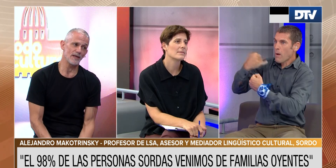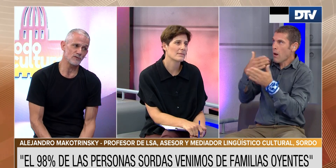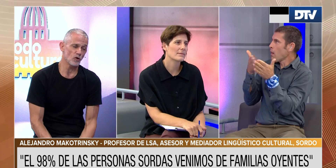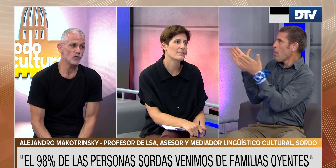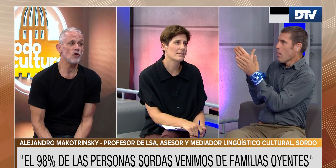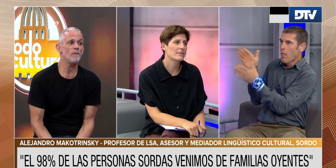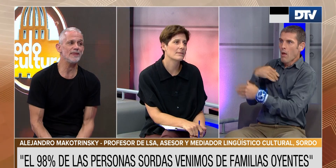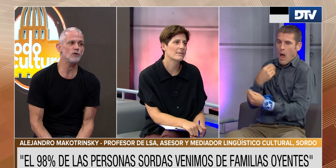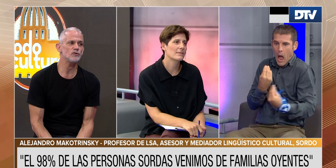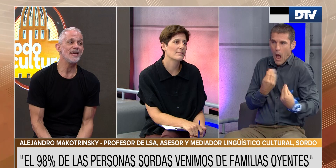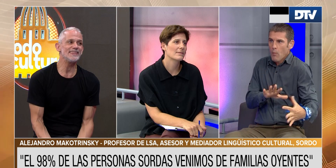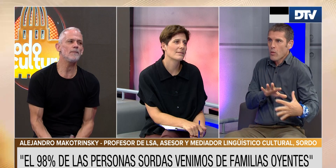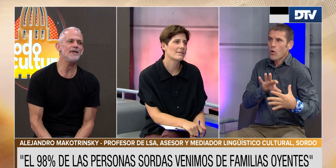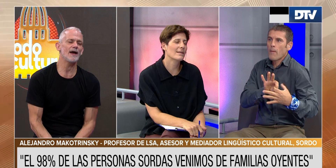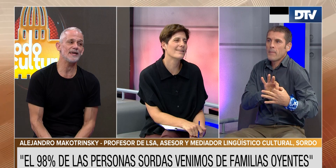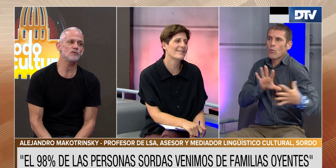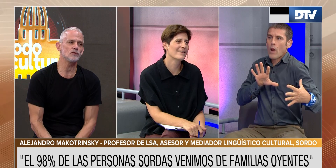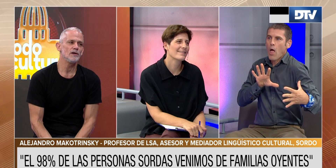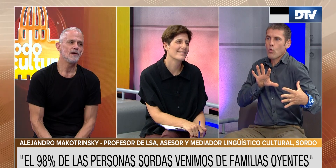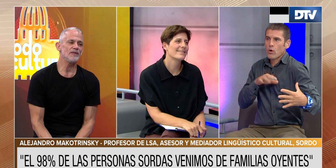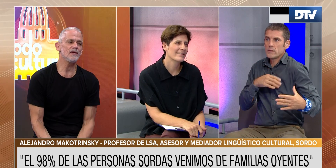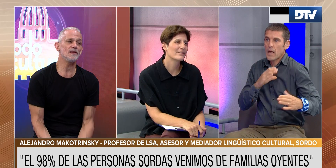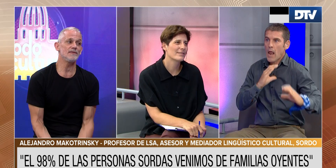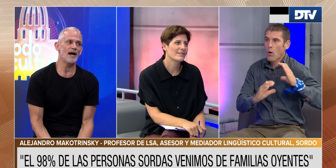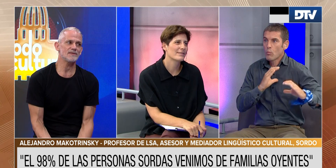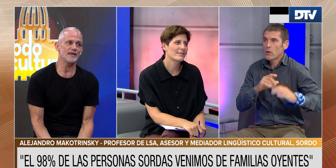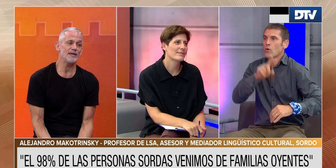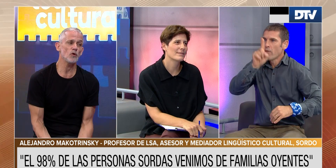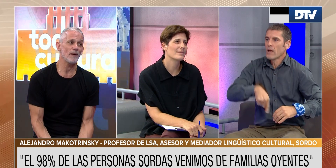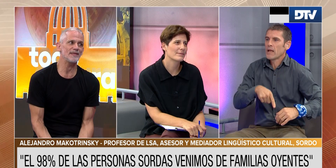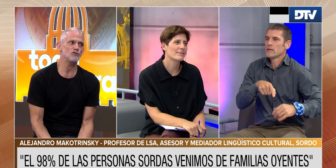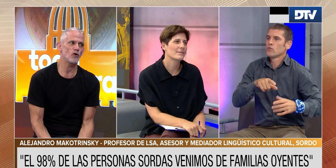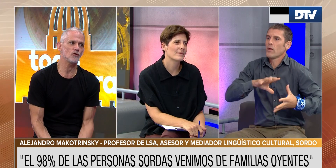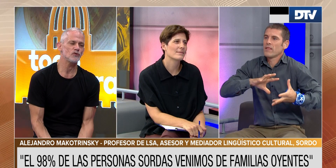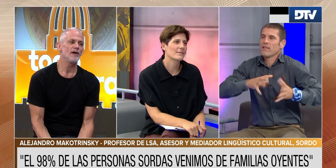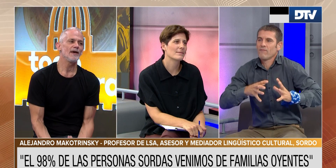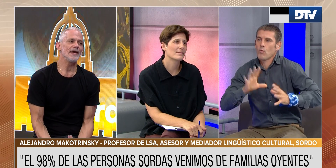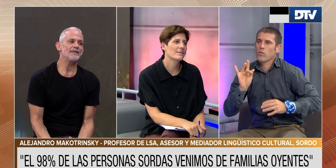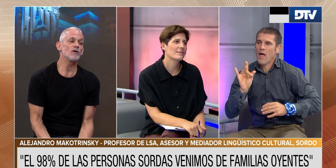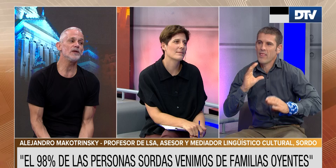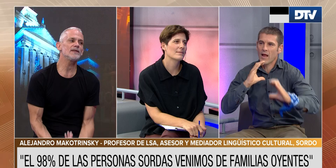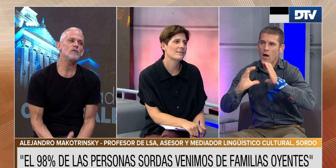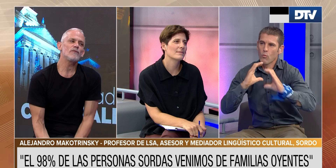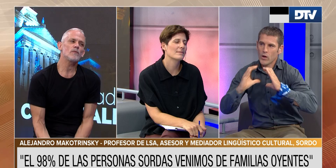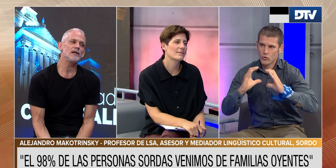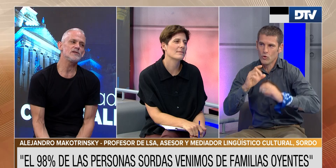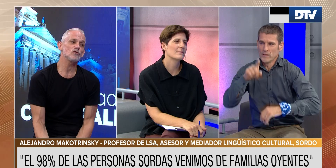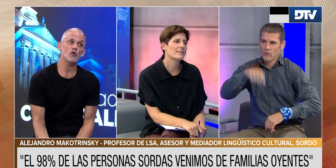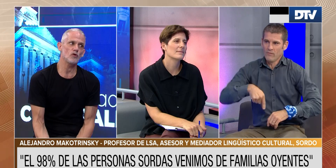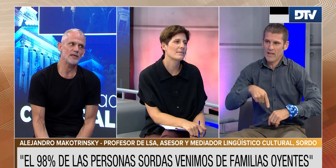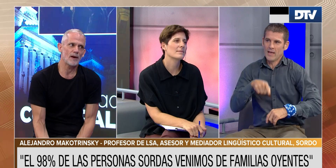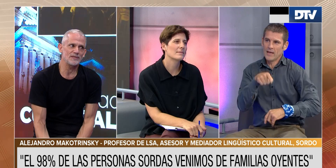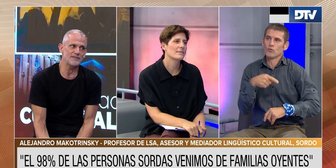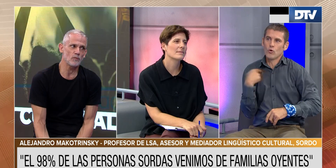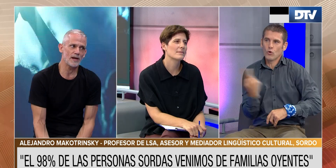para los padres sordos. Los médicos desvían esto y hacen que estos padres sordos se comuniquen de una forma que el chico